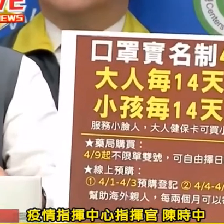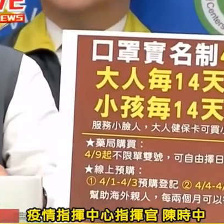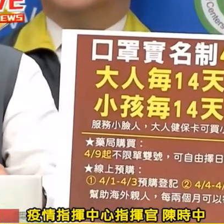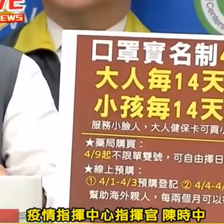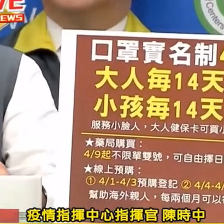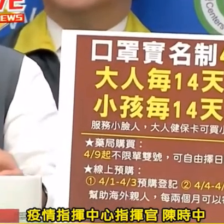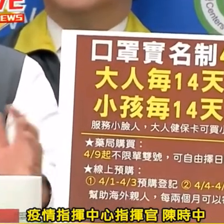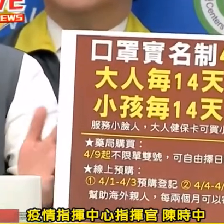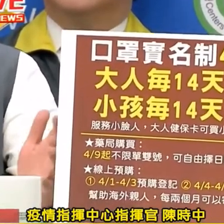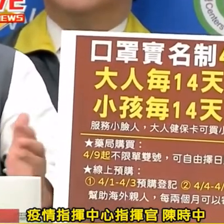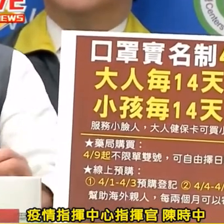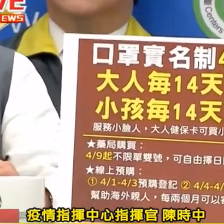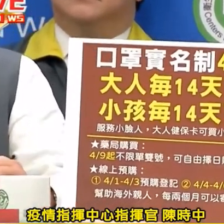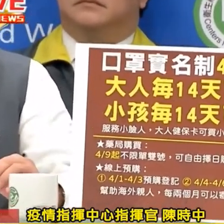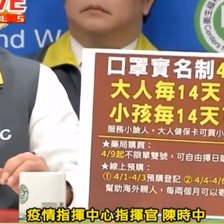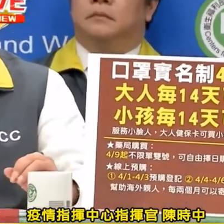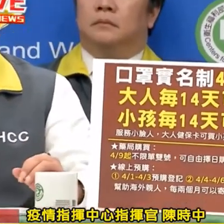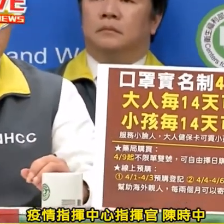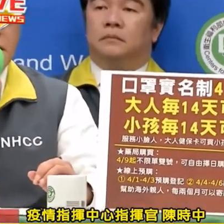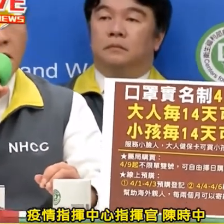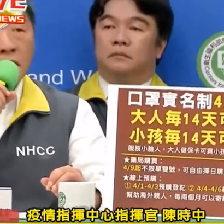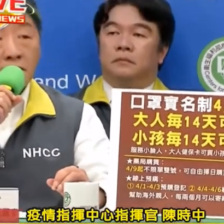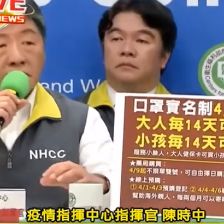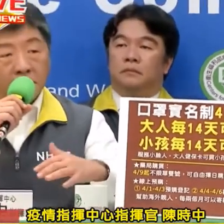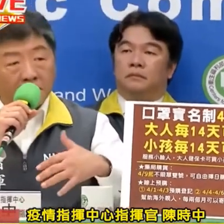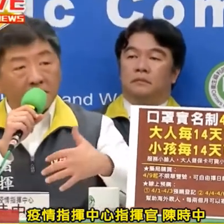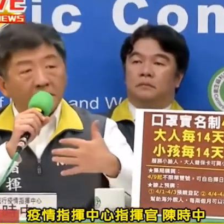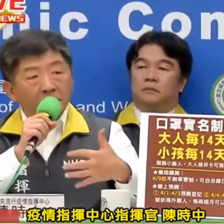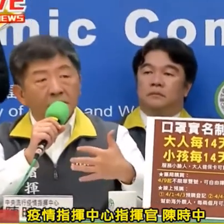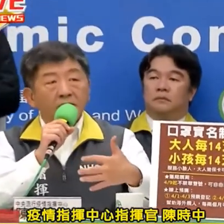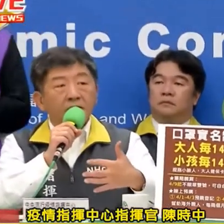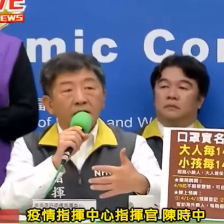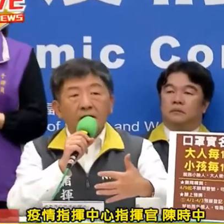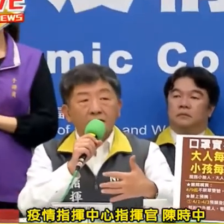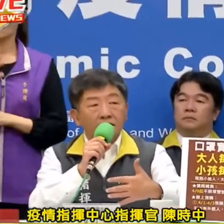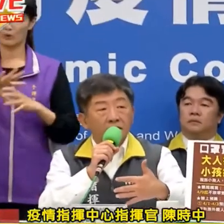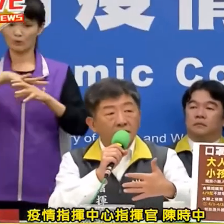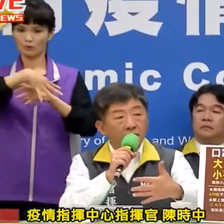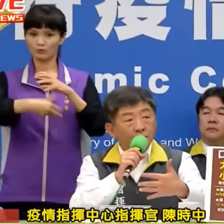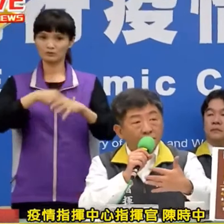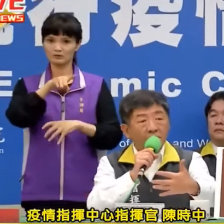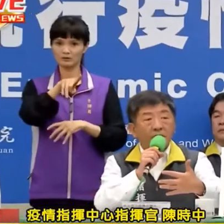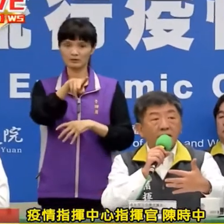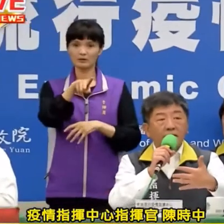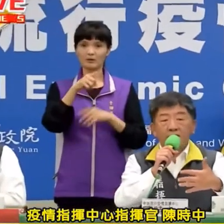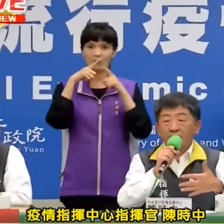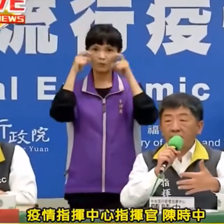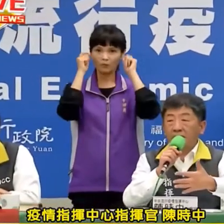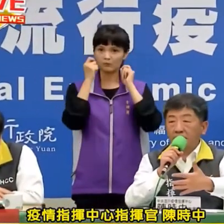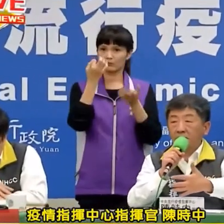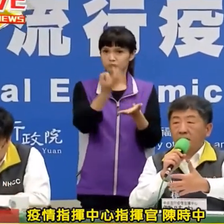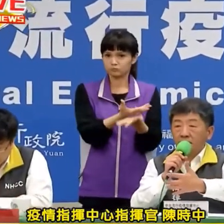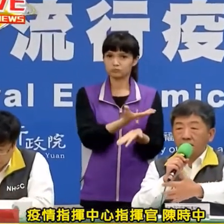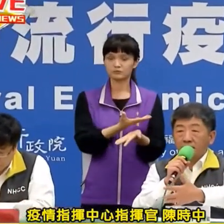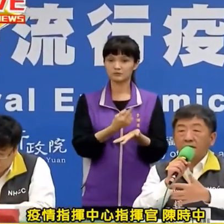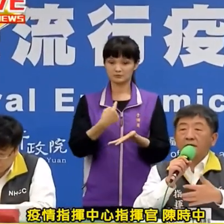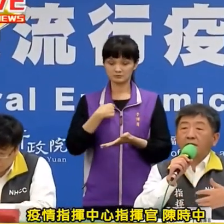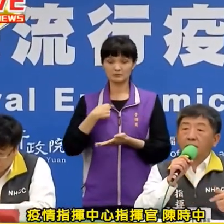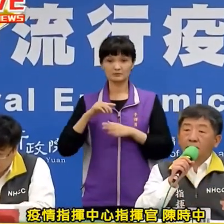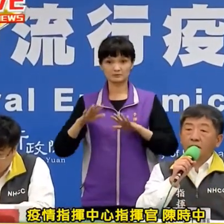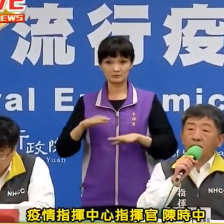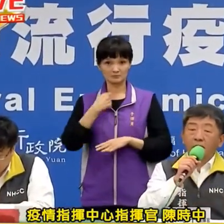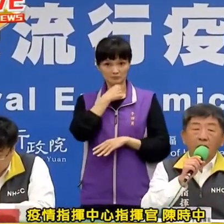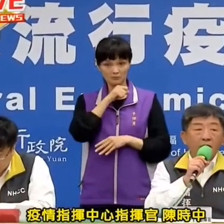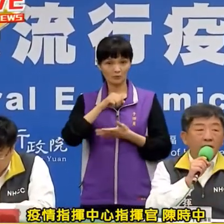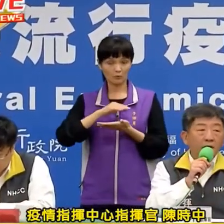现象，好，全世界都在缺，好，那我们这边慢慢这个量已经可以补上来，啊，方便性我